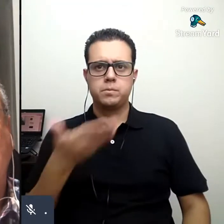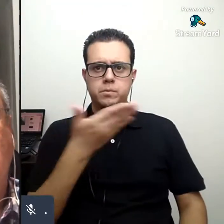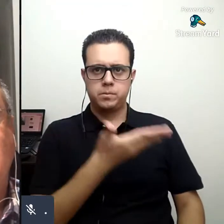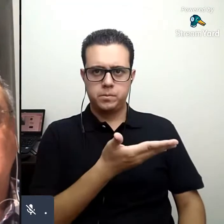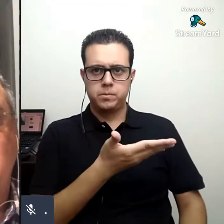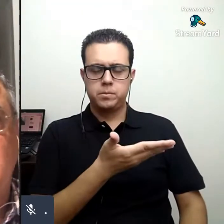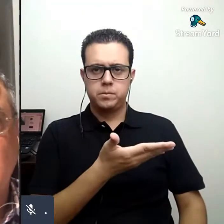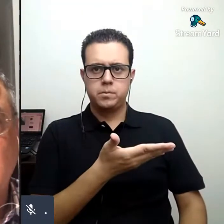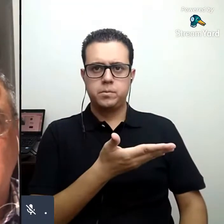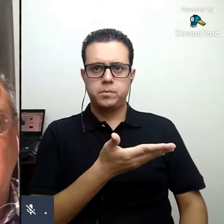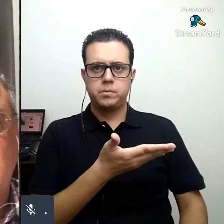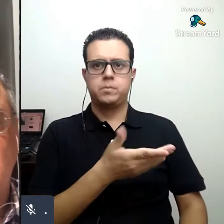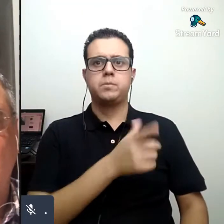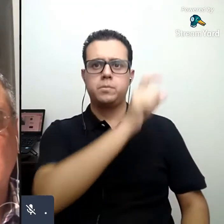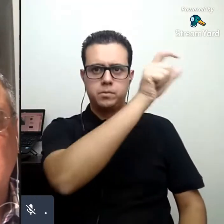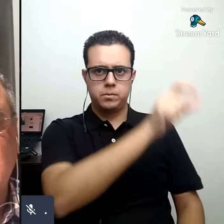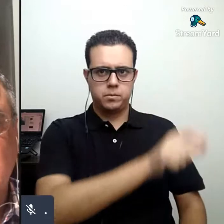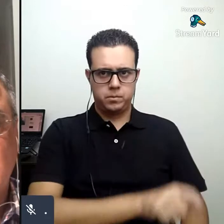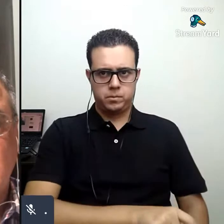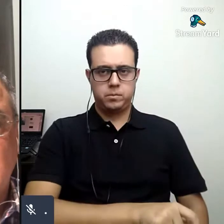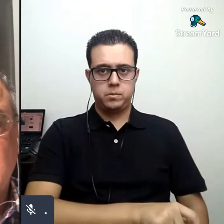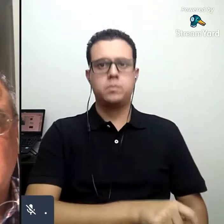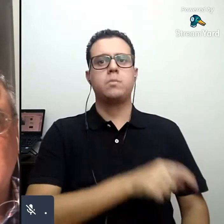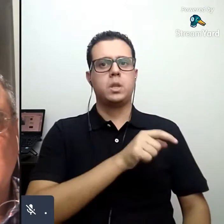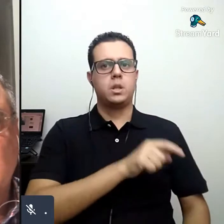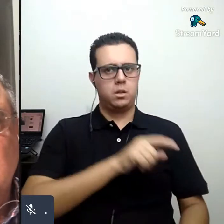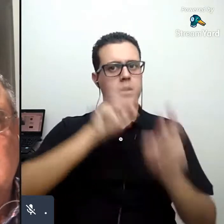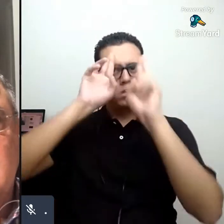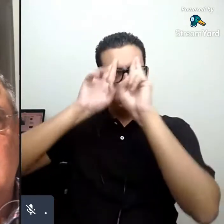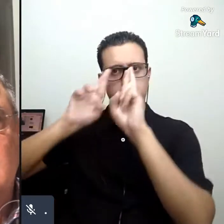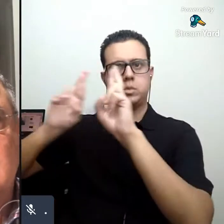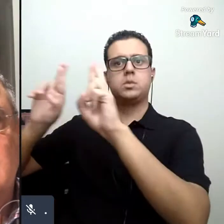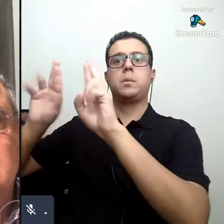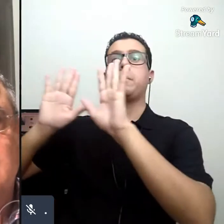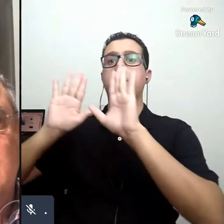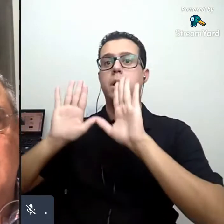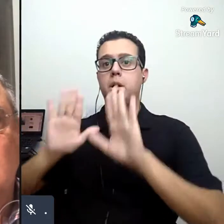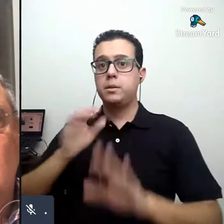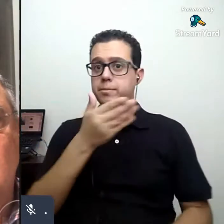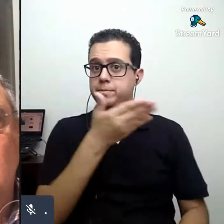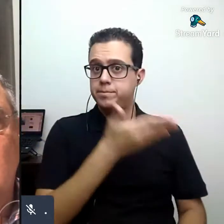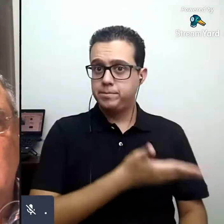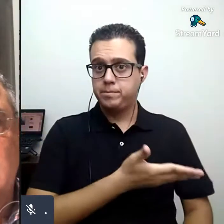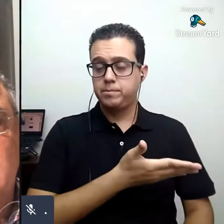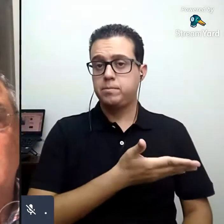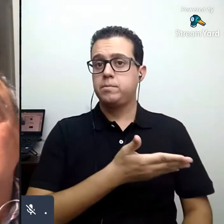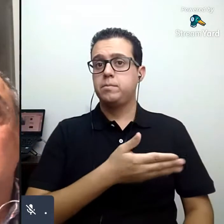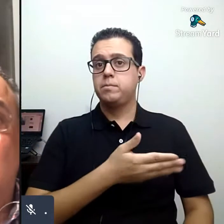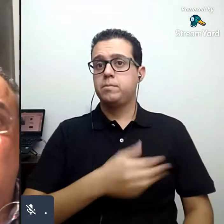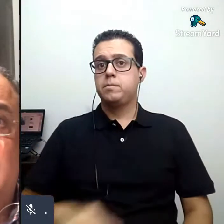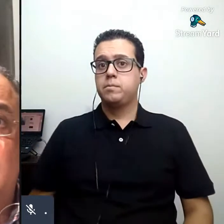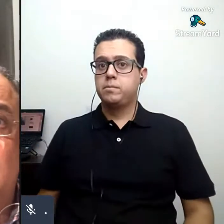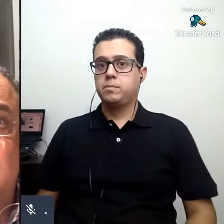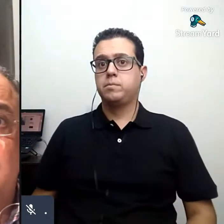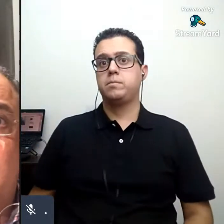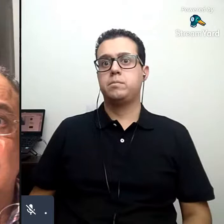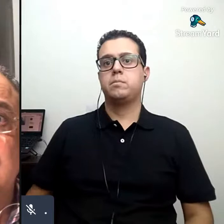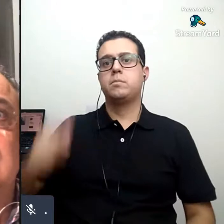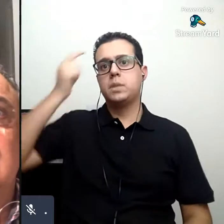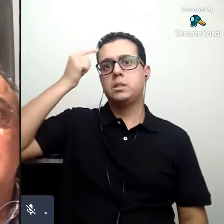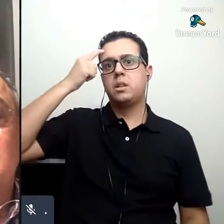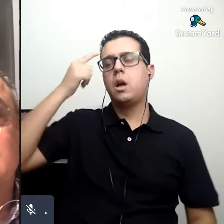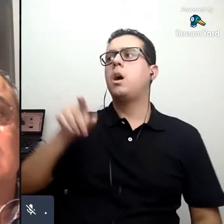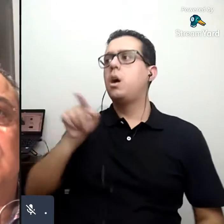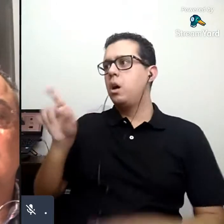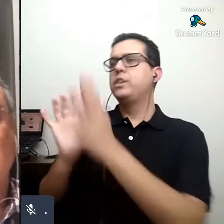apesar de respeito que ele demonstra, de que Jesus era classificado como um curandeiro dos